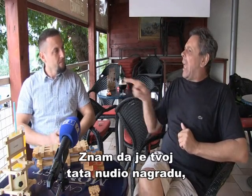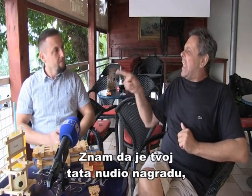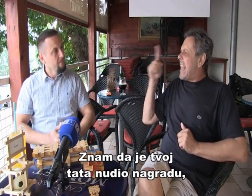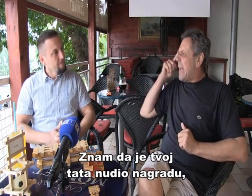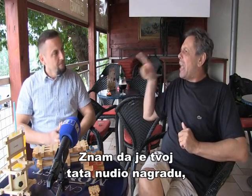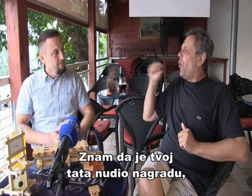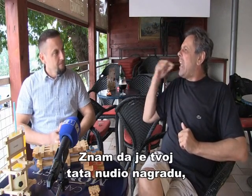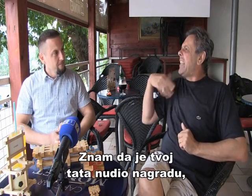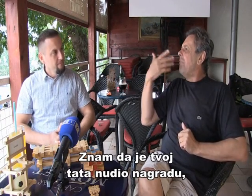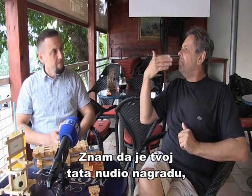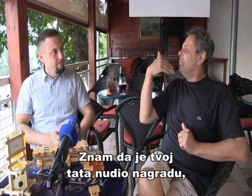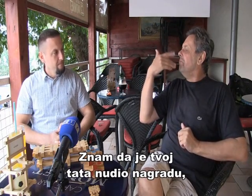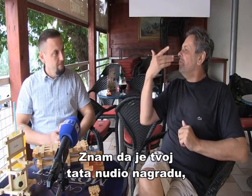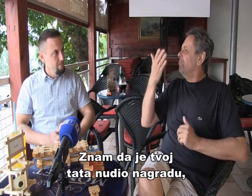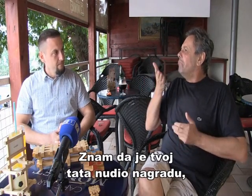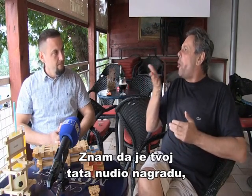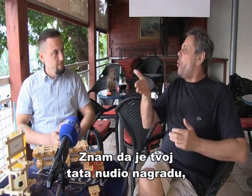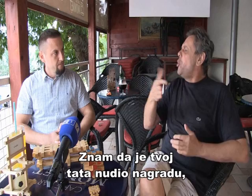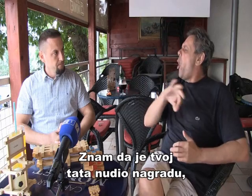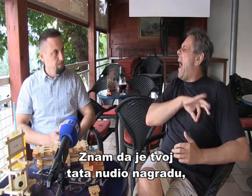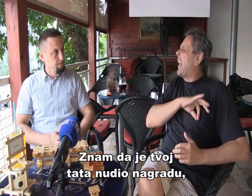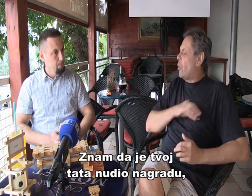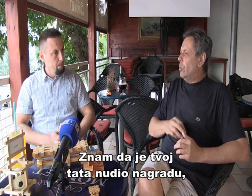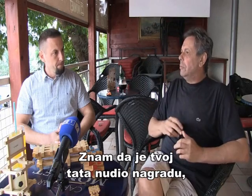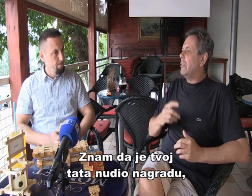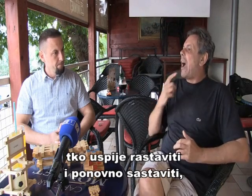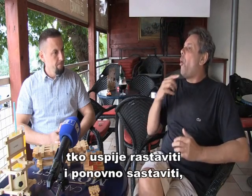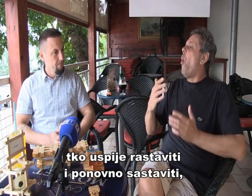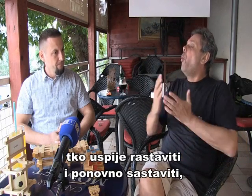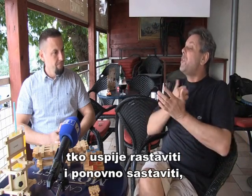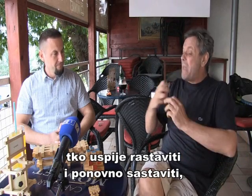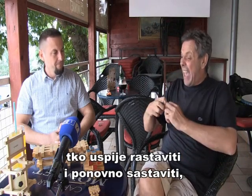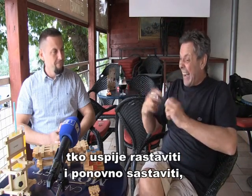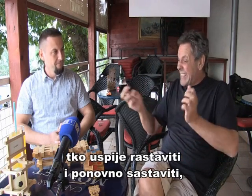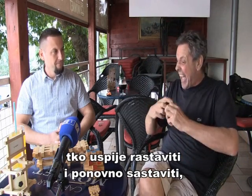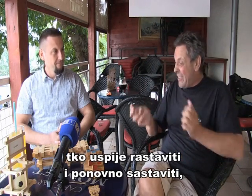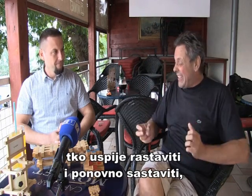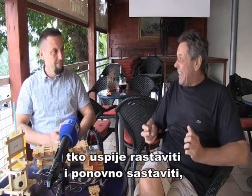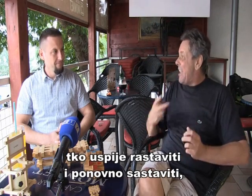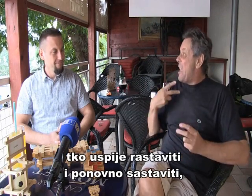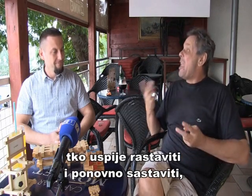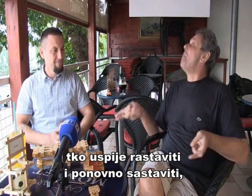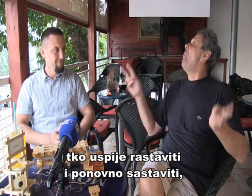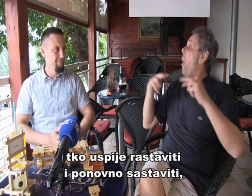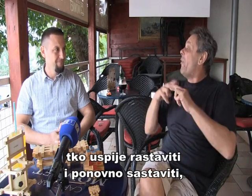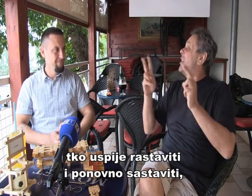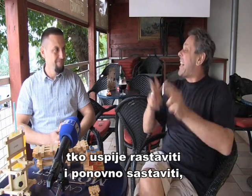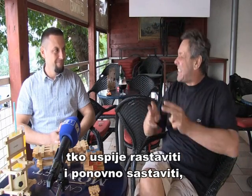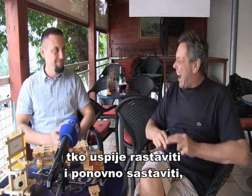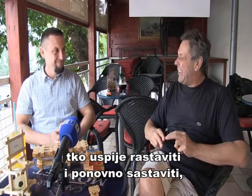Ja znam da je tvoj tata nudio nagradu da ko uspije rastaviti i ponovo sastaviti,